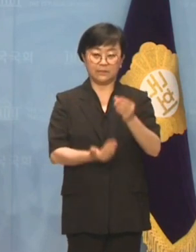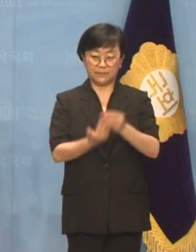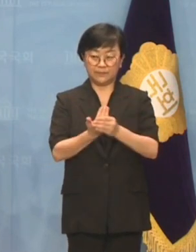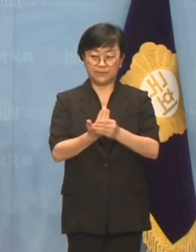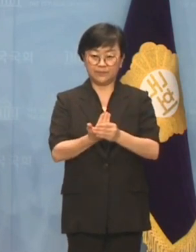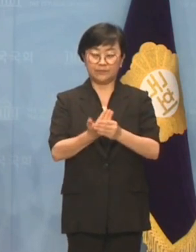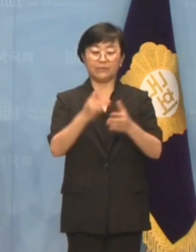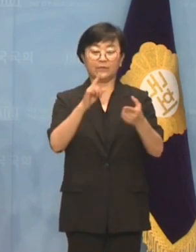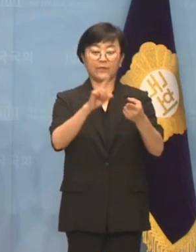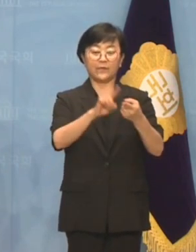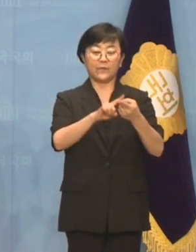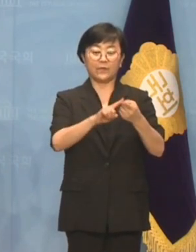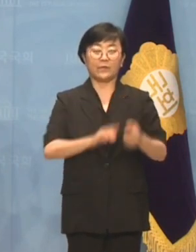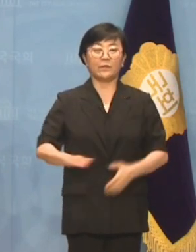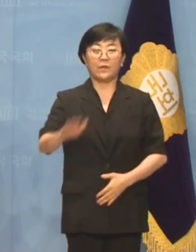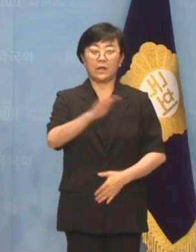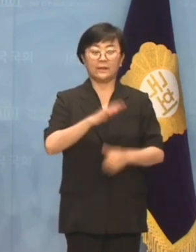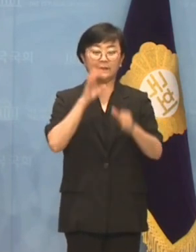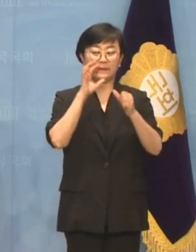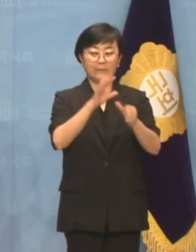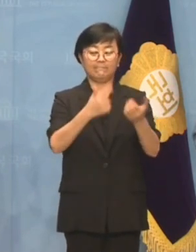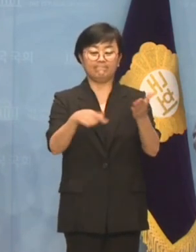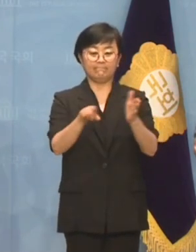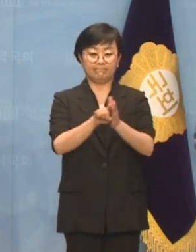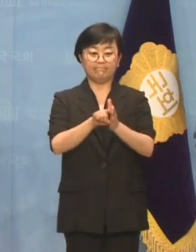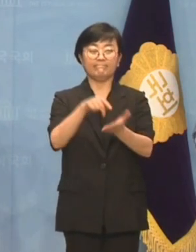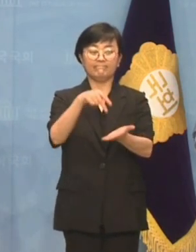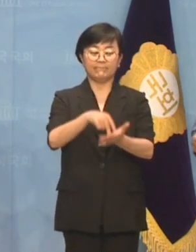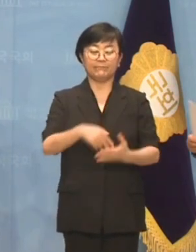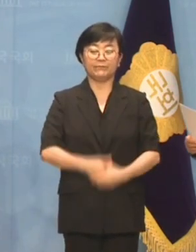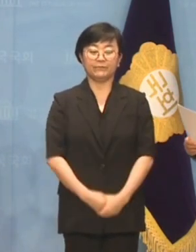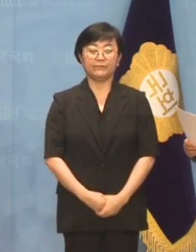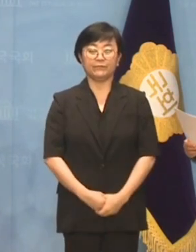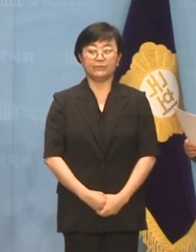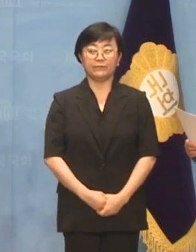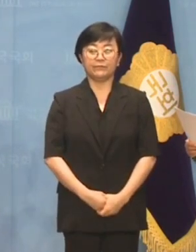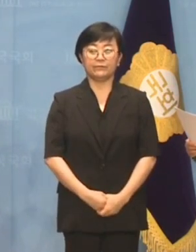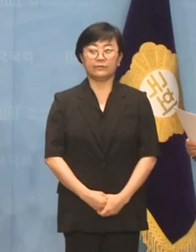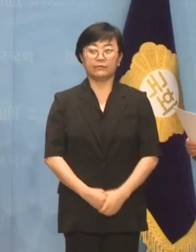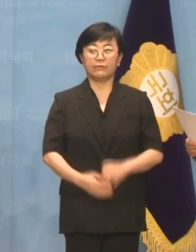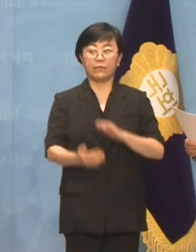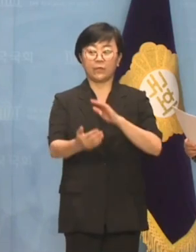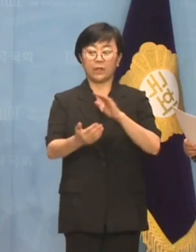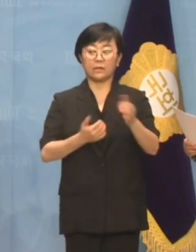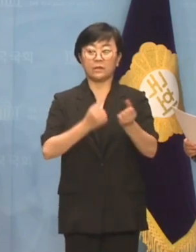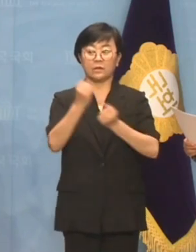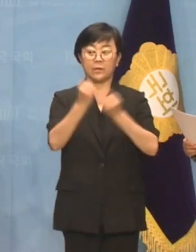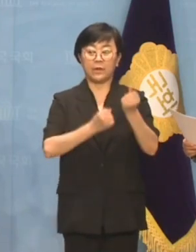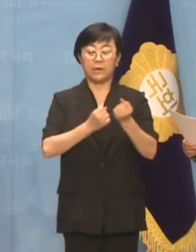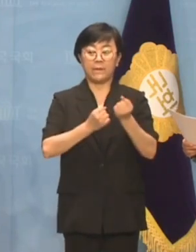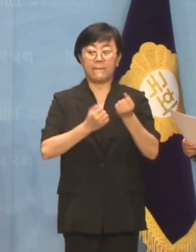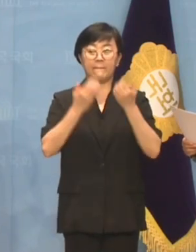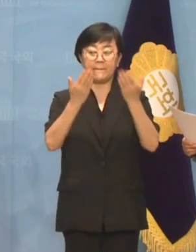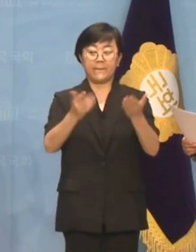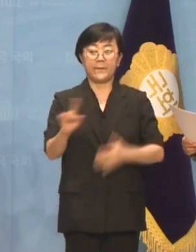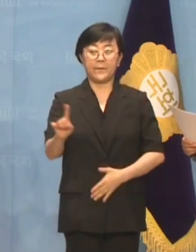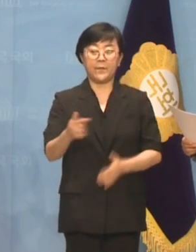일어났기 때문에 이에 대해서 저희가 좀 질타를 하기 위해서 왔습니다. 사전 설명을 조금